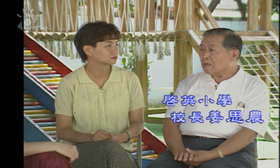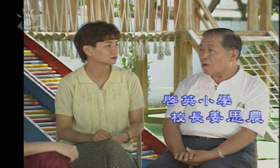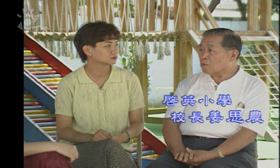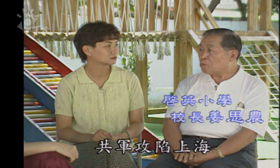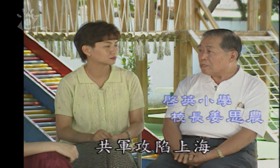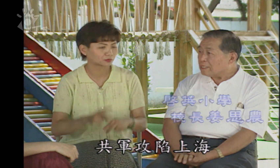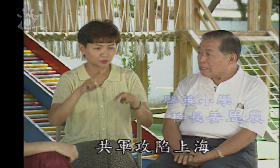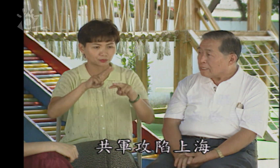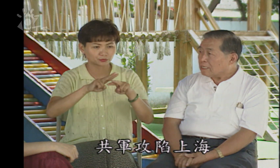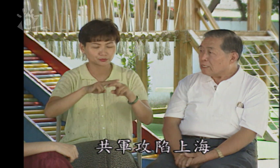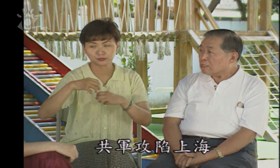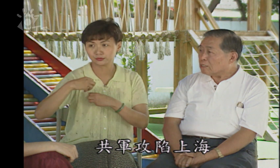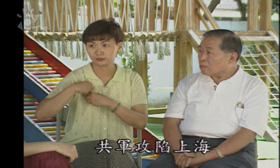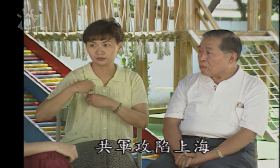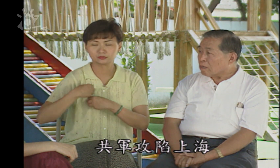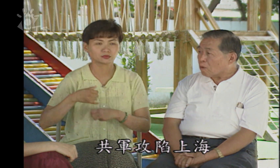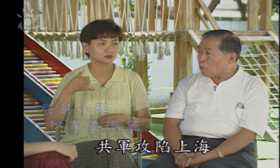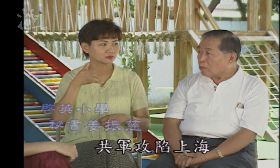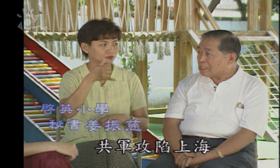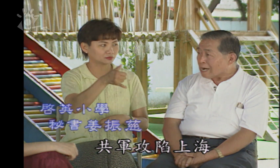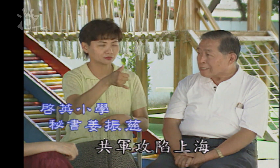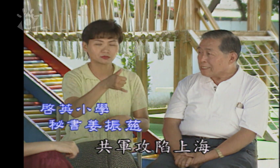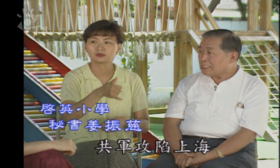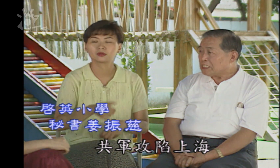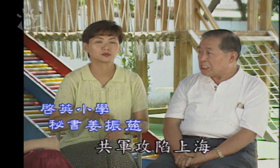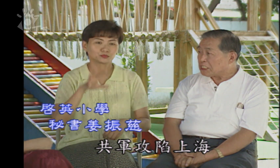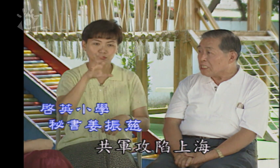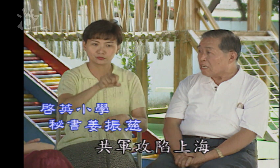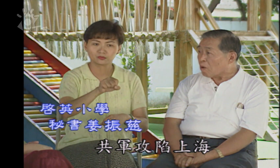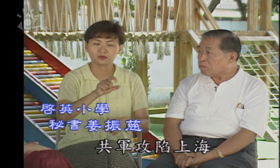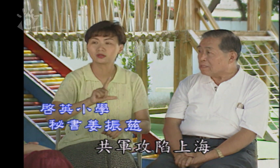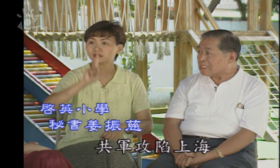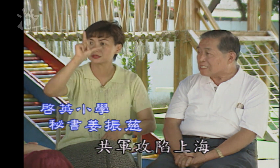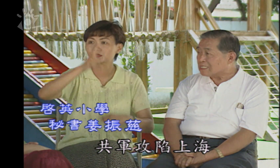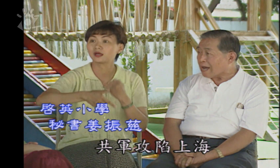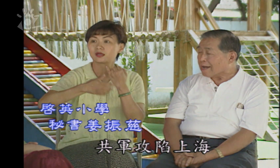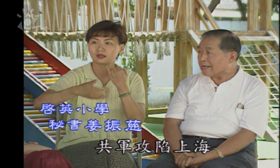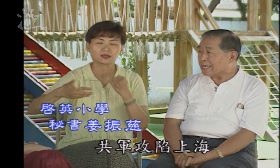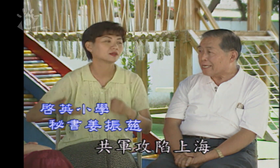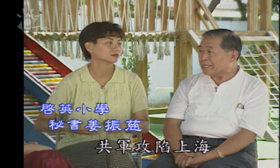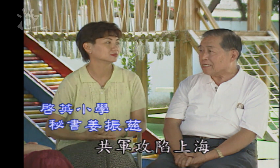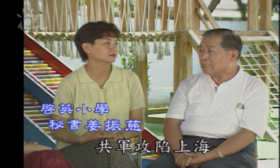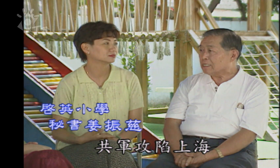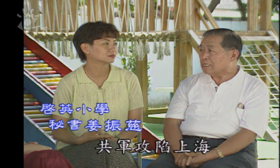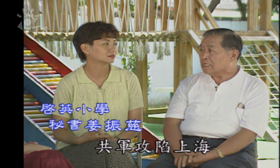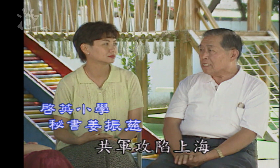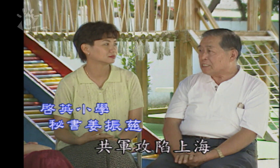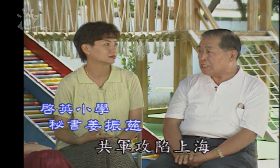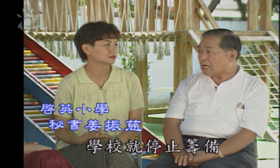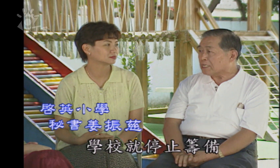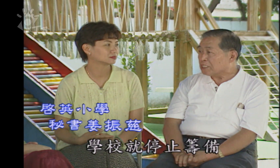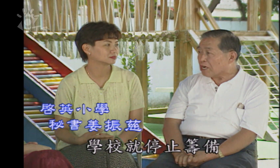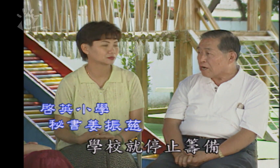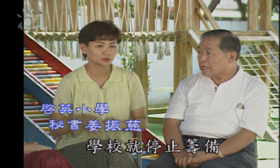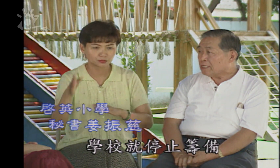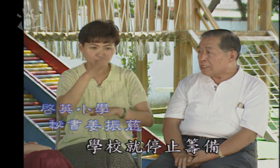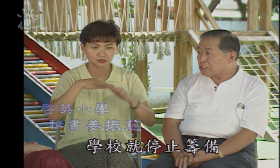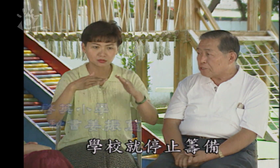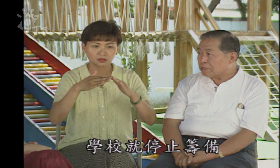公正国将兴工上海学校就